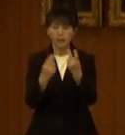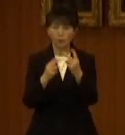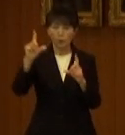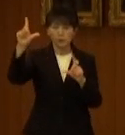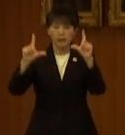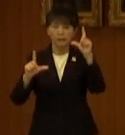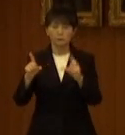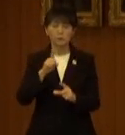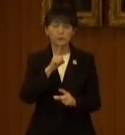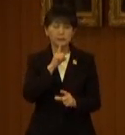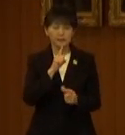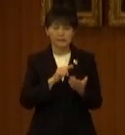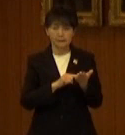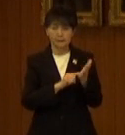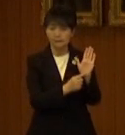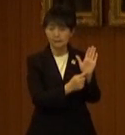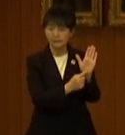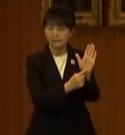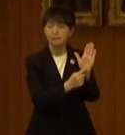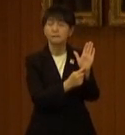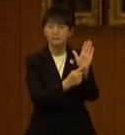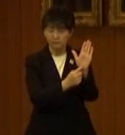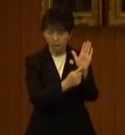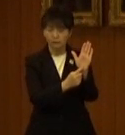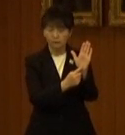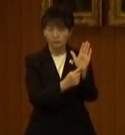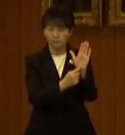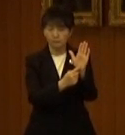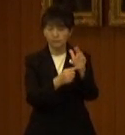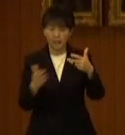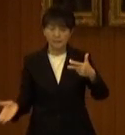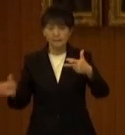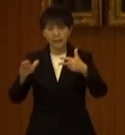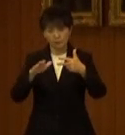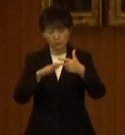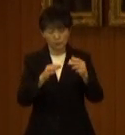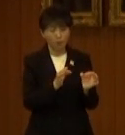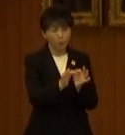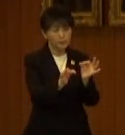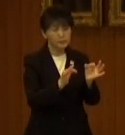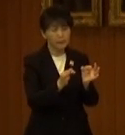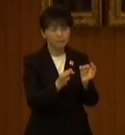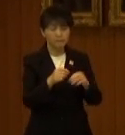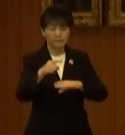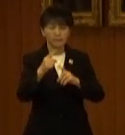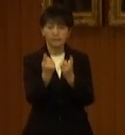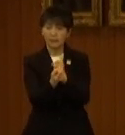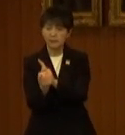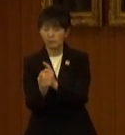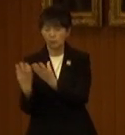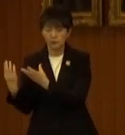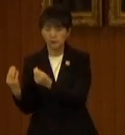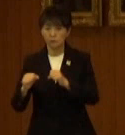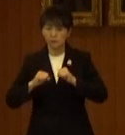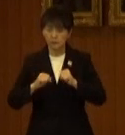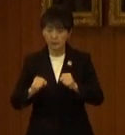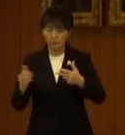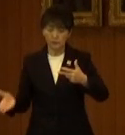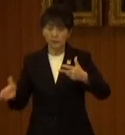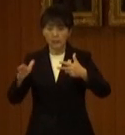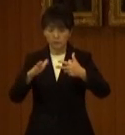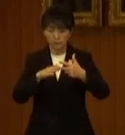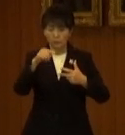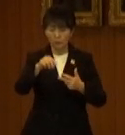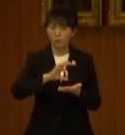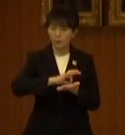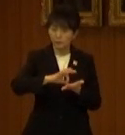践を宣言をしている施設、対策をしっかり取っている施設、これを利用